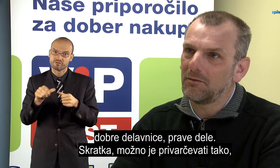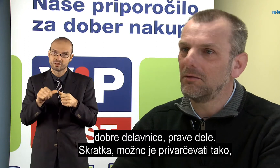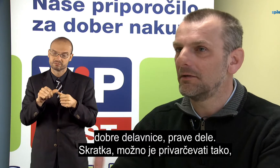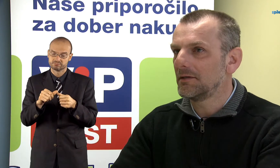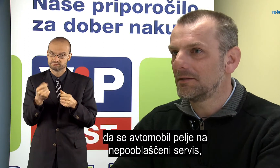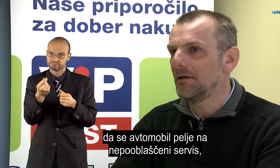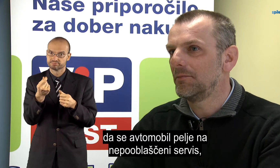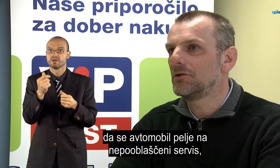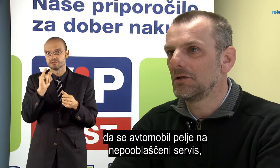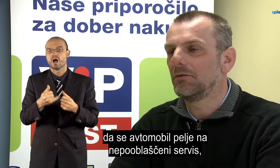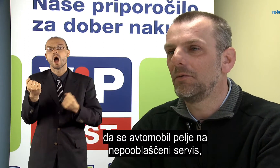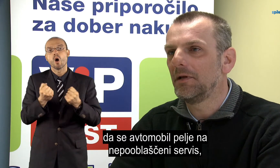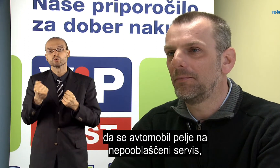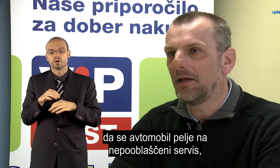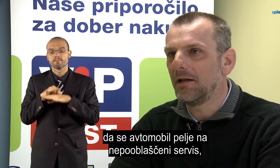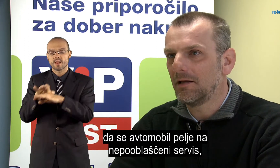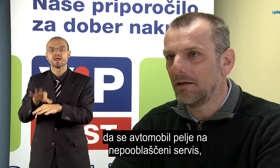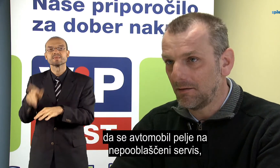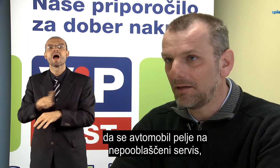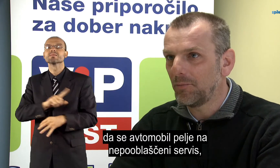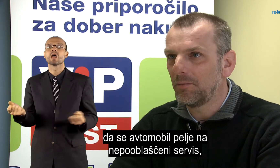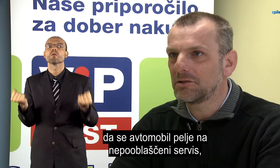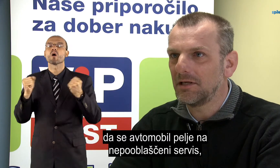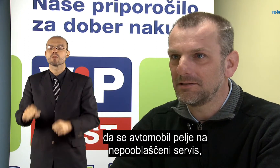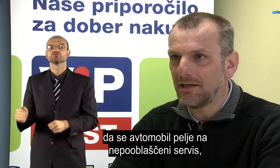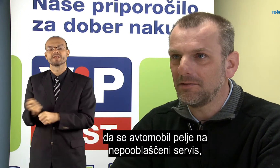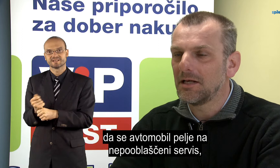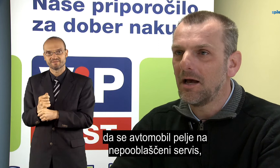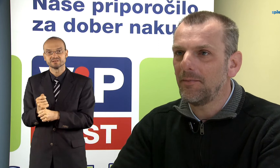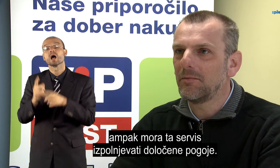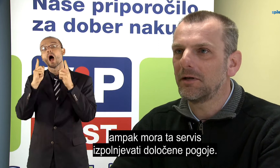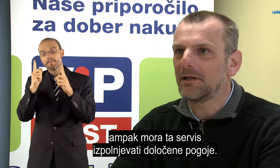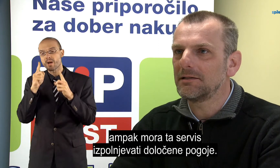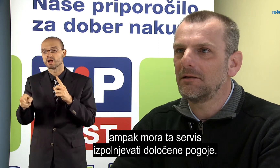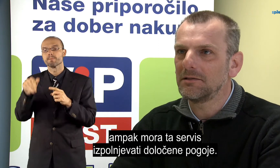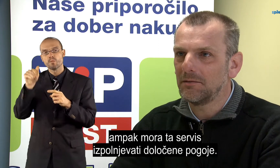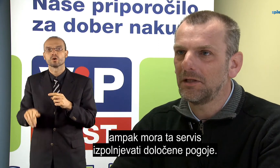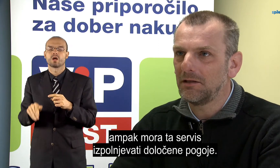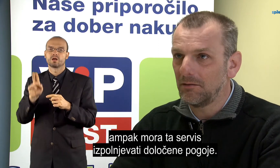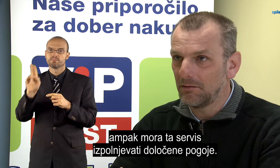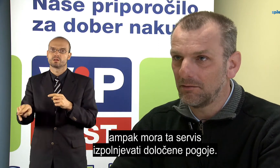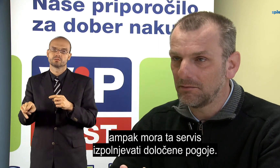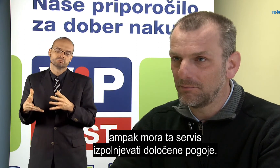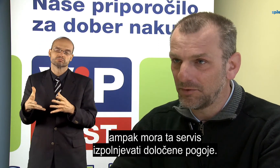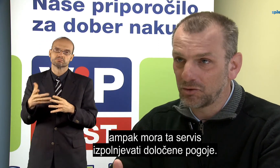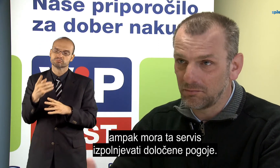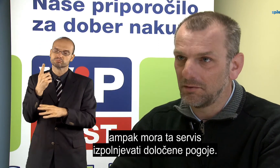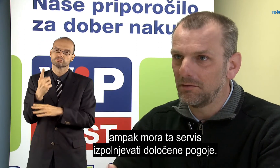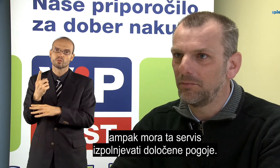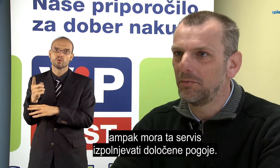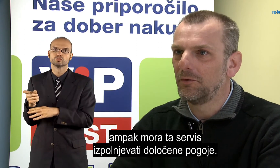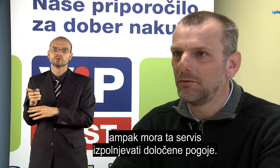privarčevati tako, da se avtomobil pelje na nepooblaščeni servis, ampak mora ta servis imeti